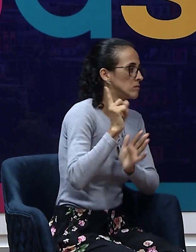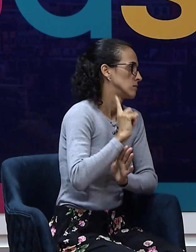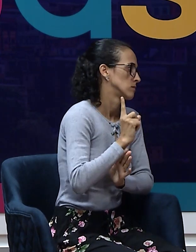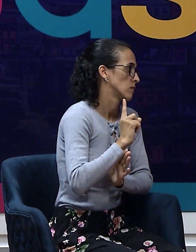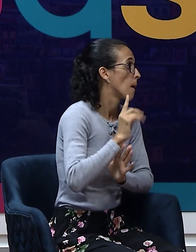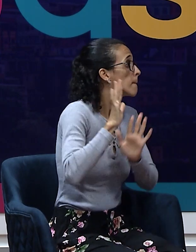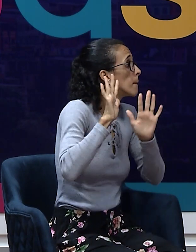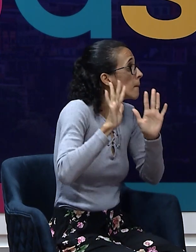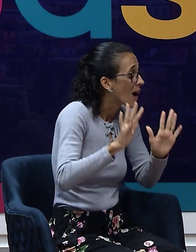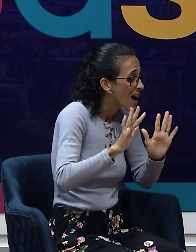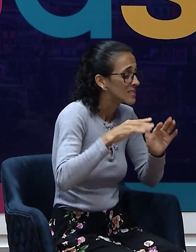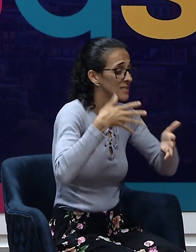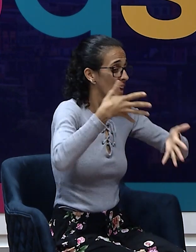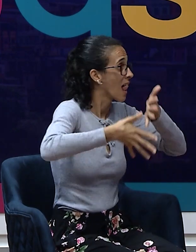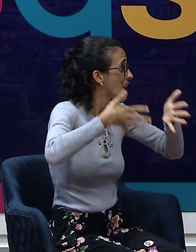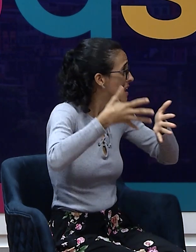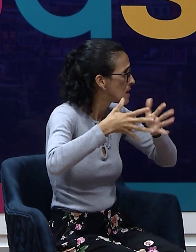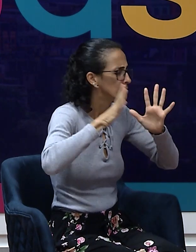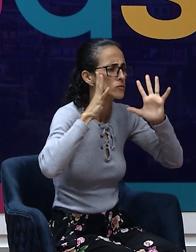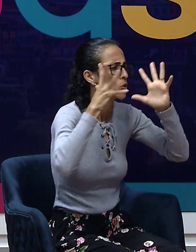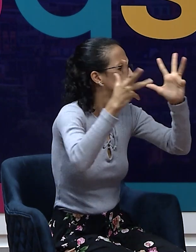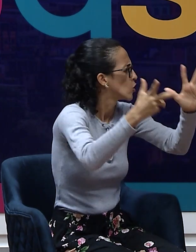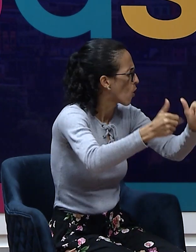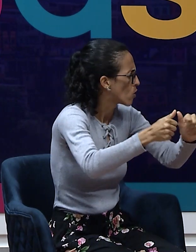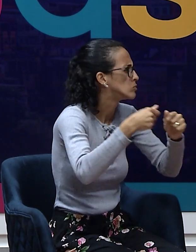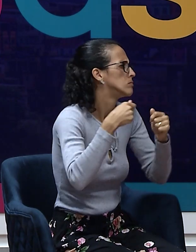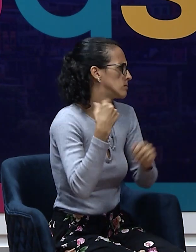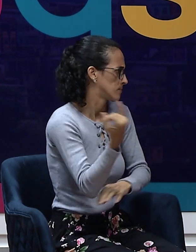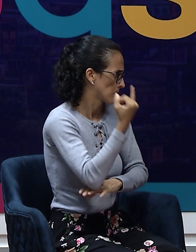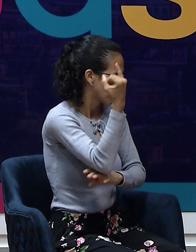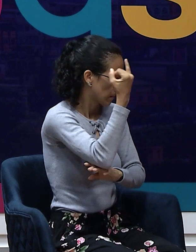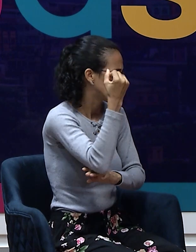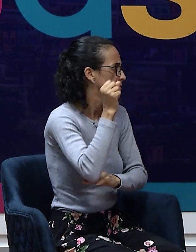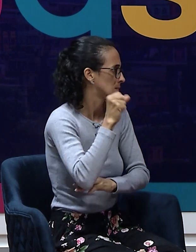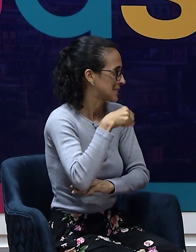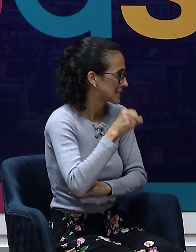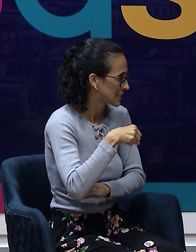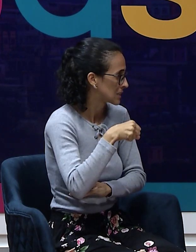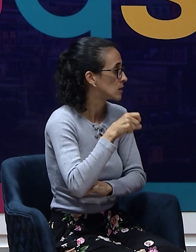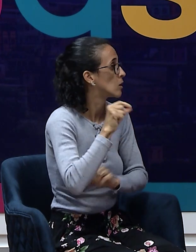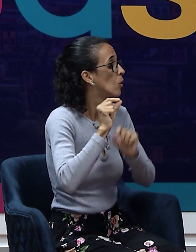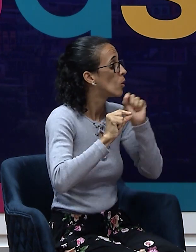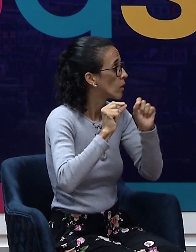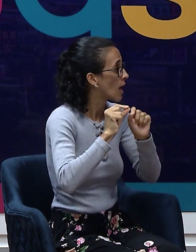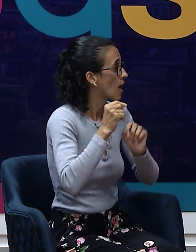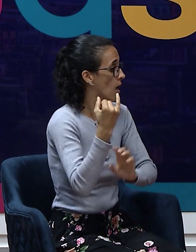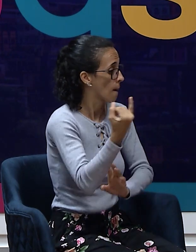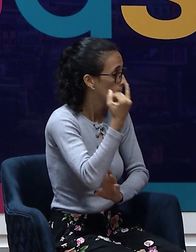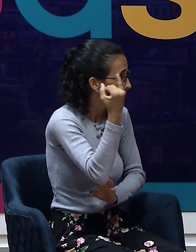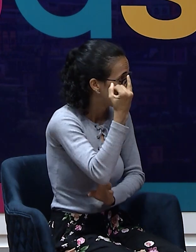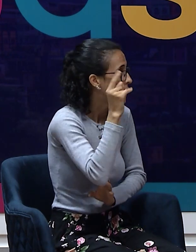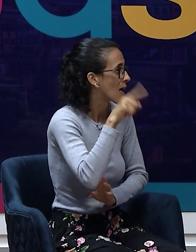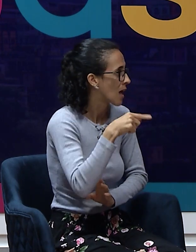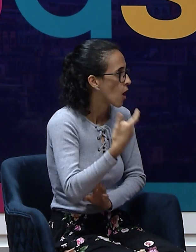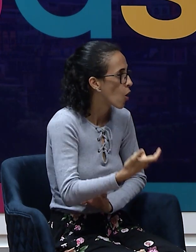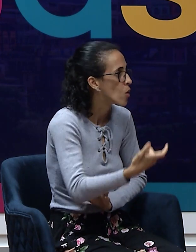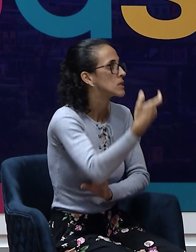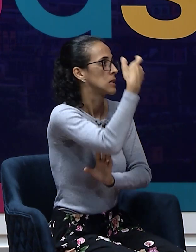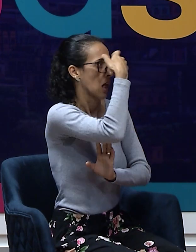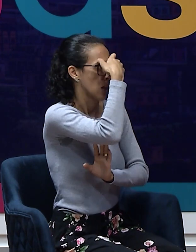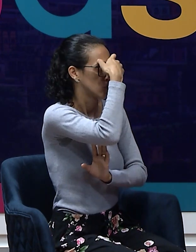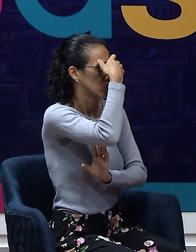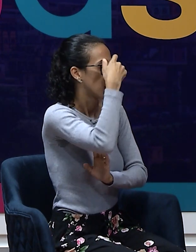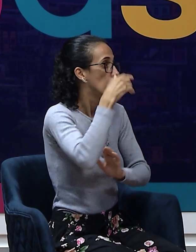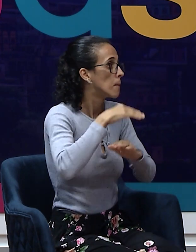às vezes da comunidade não de prejudicar e não ter preconceito. Todos devem aprender a Libra sim, isso é